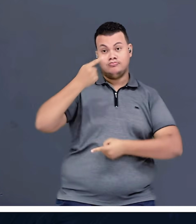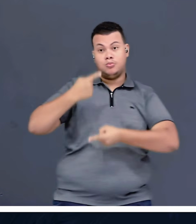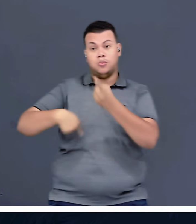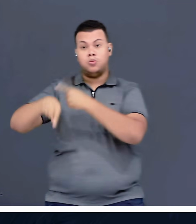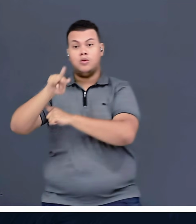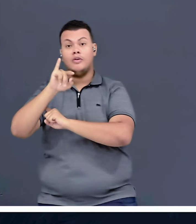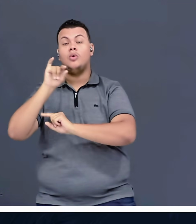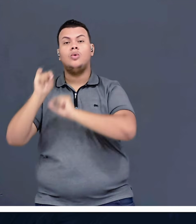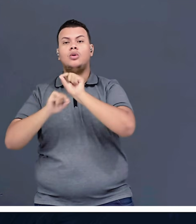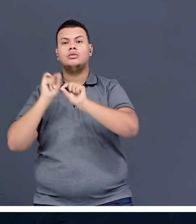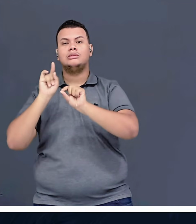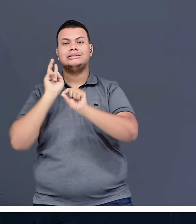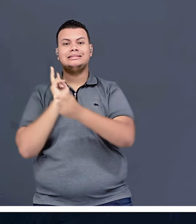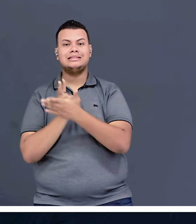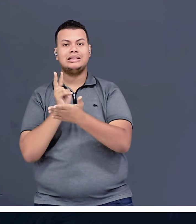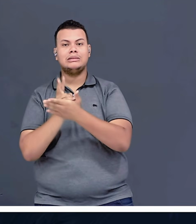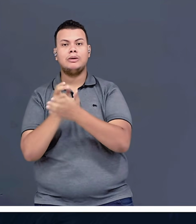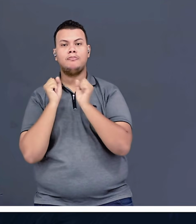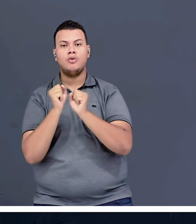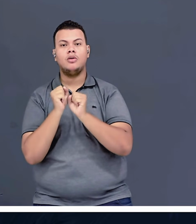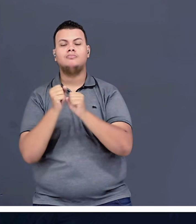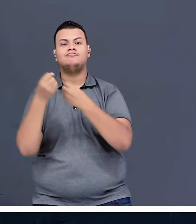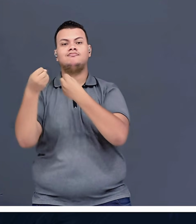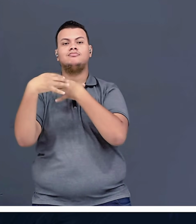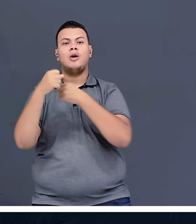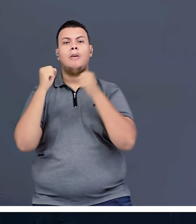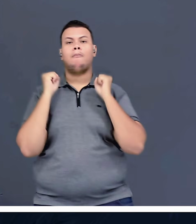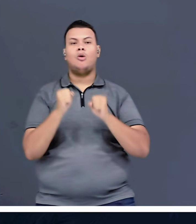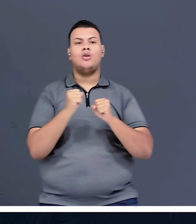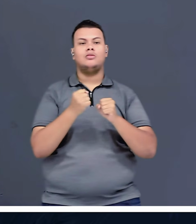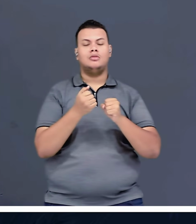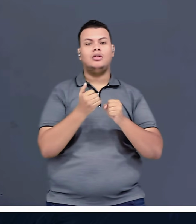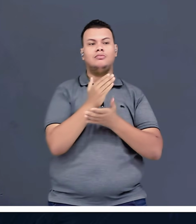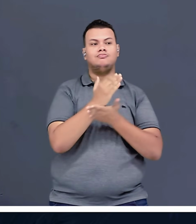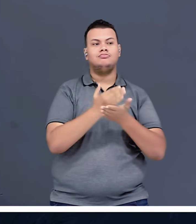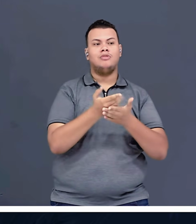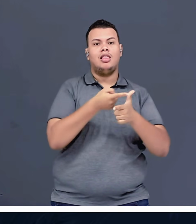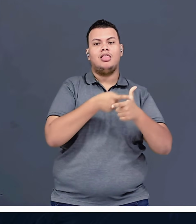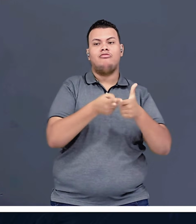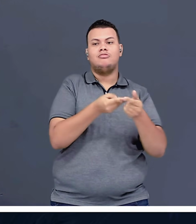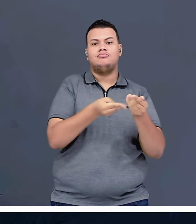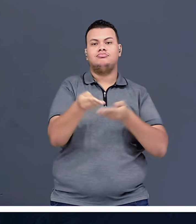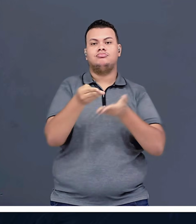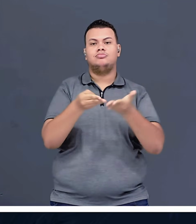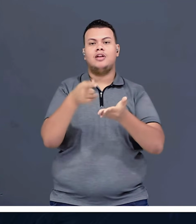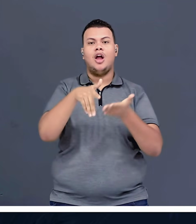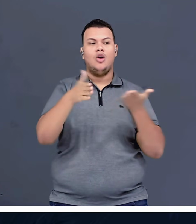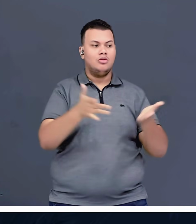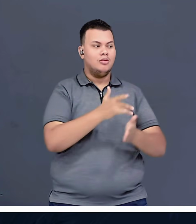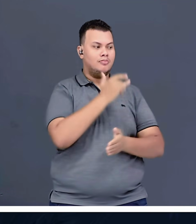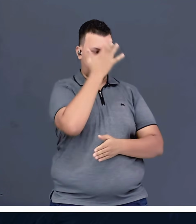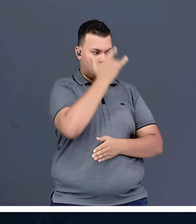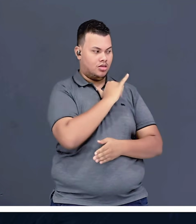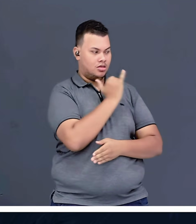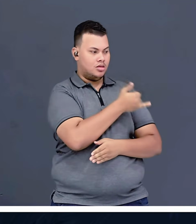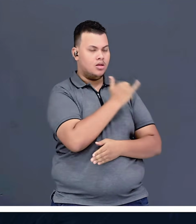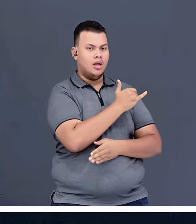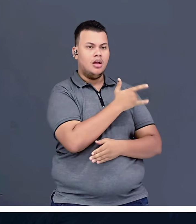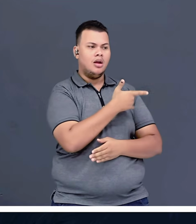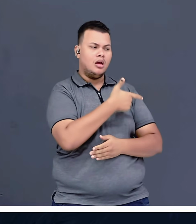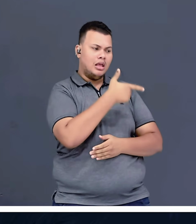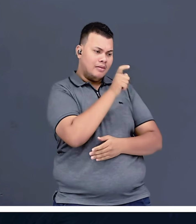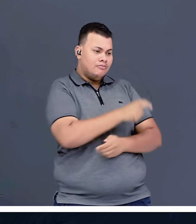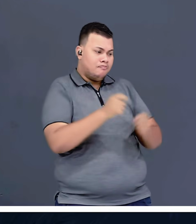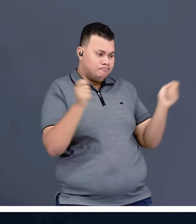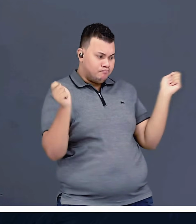sempre vai nos dizer, tem como repartir. Você pode dizer amém? Diga para a pessoa do seu lado, tem como repartir.